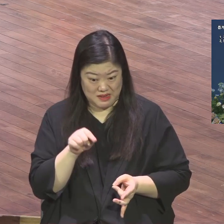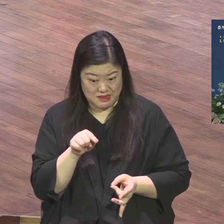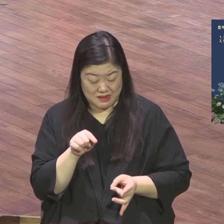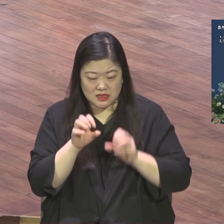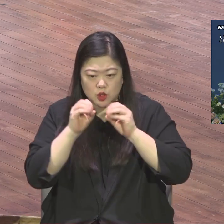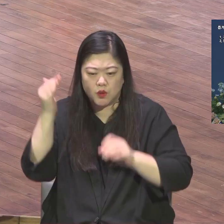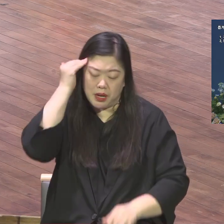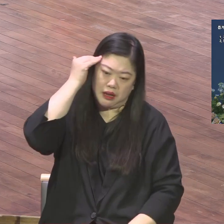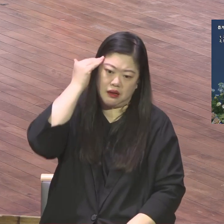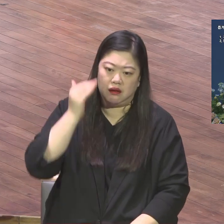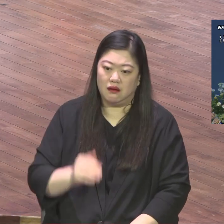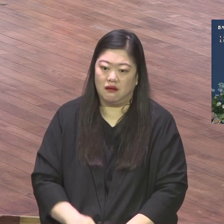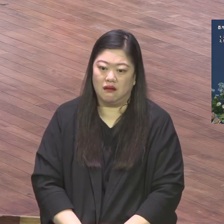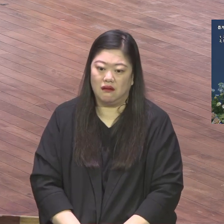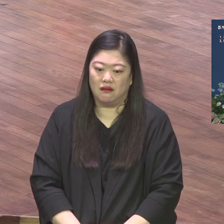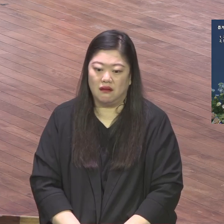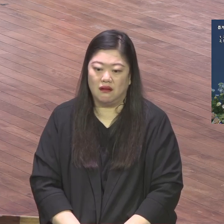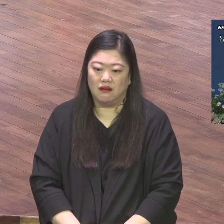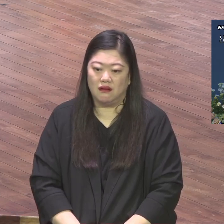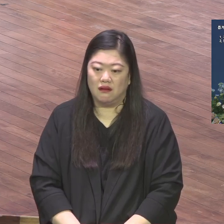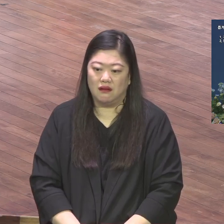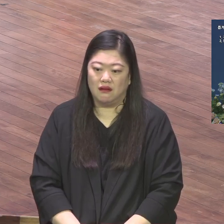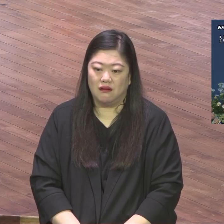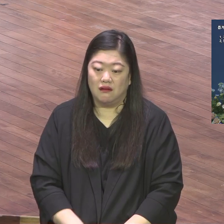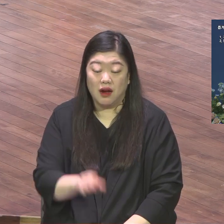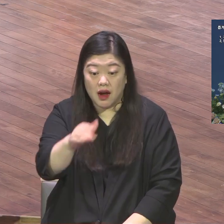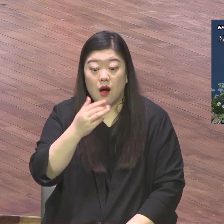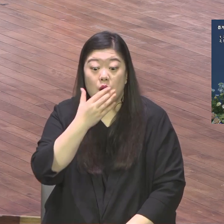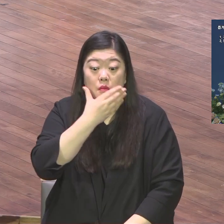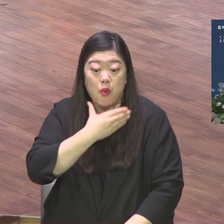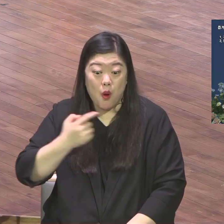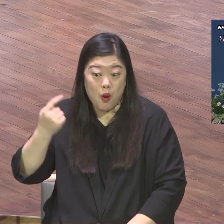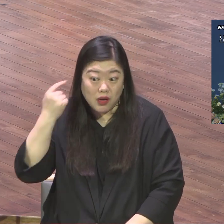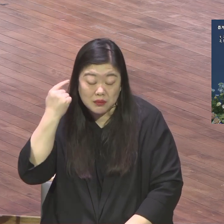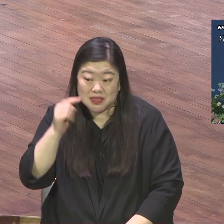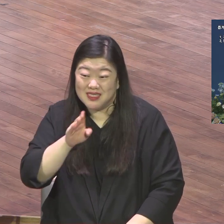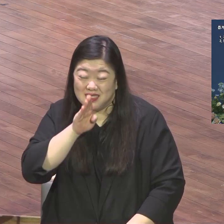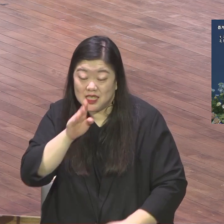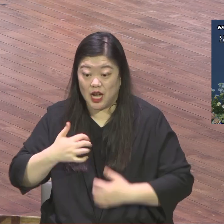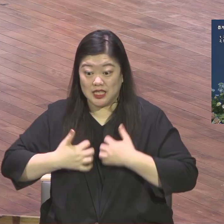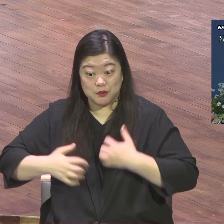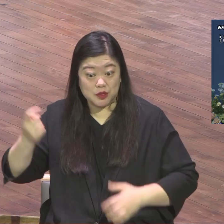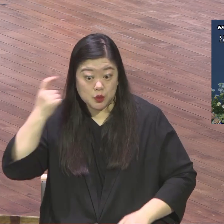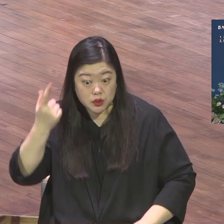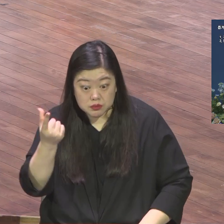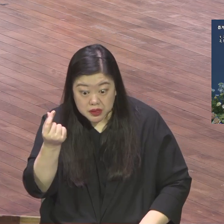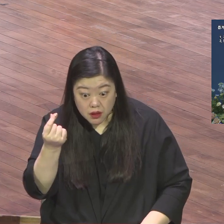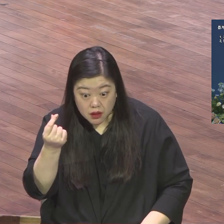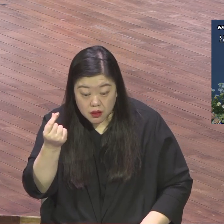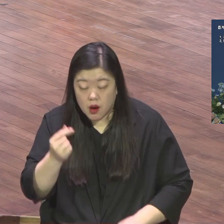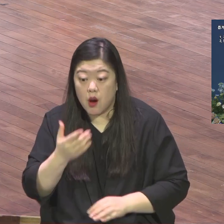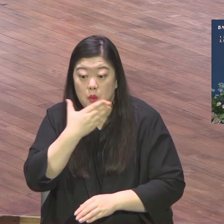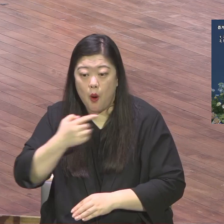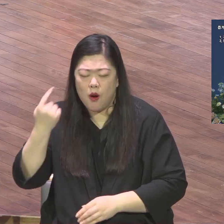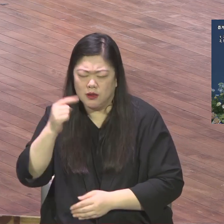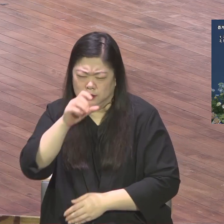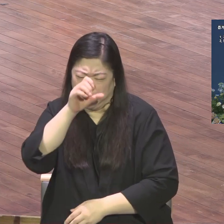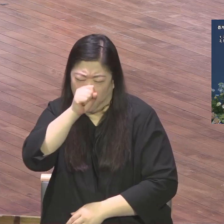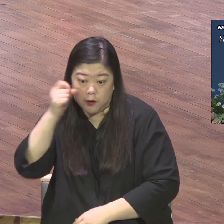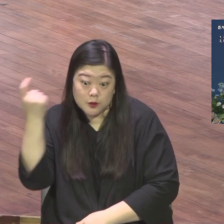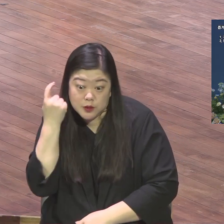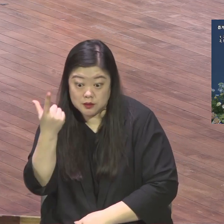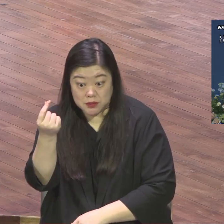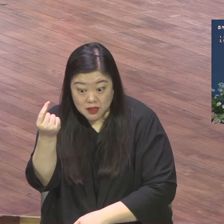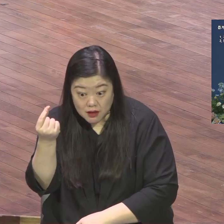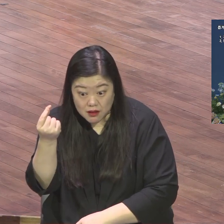그러면서 그는 이렇게 강조했습니다. 만일 복음 그 자체가 주장하는 대로 기쁜 소식이며 우리를 확신시키고 있는 것이라면 우리가